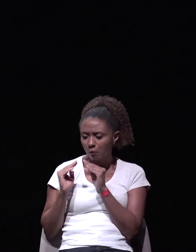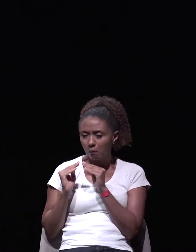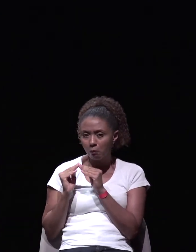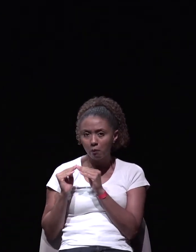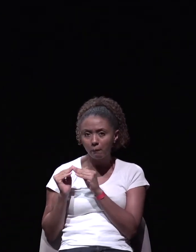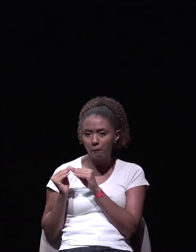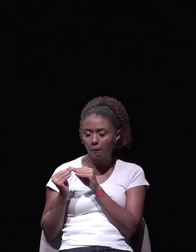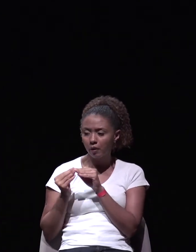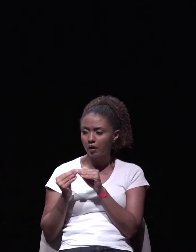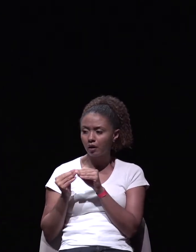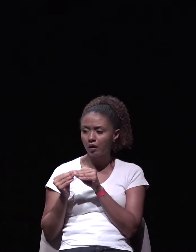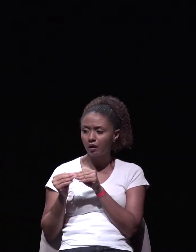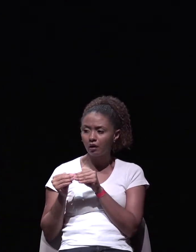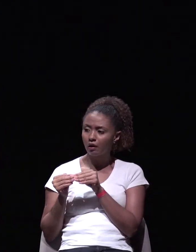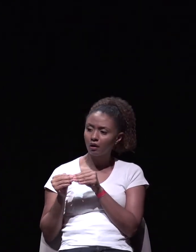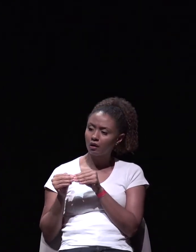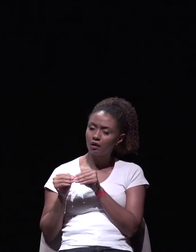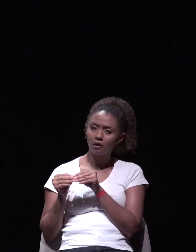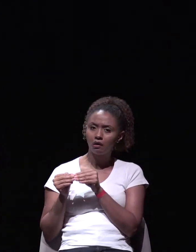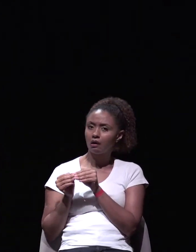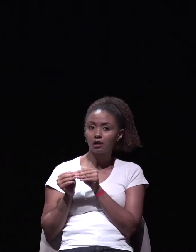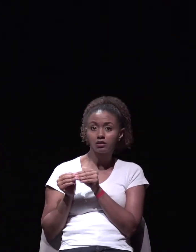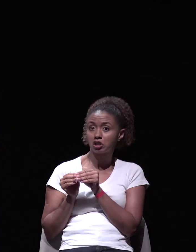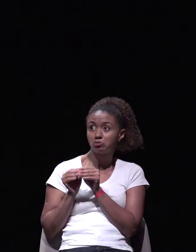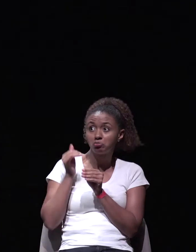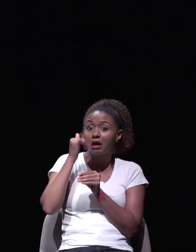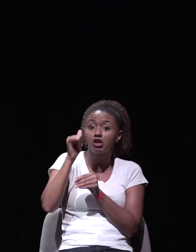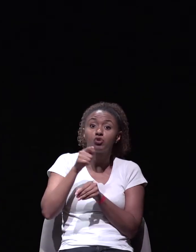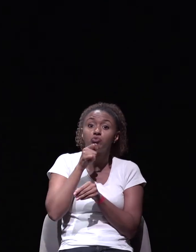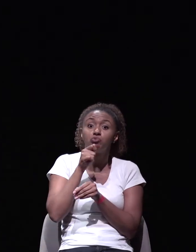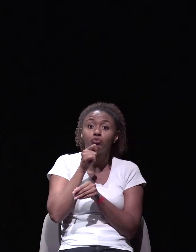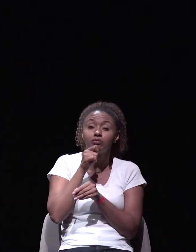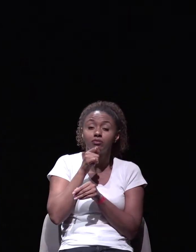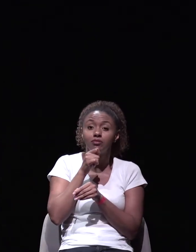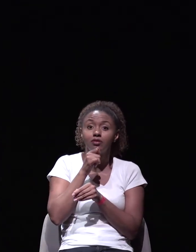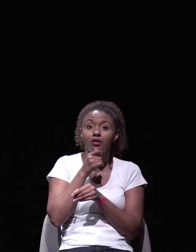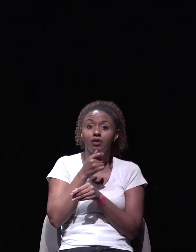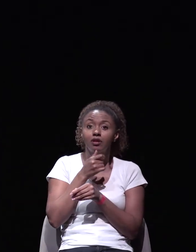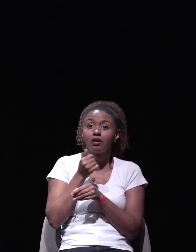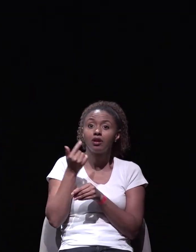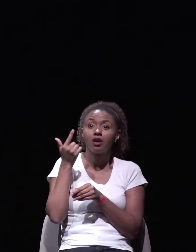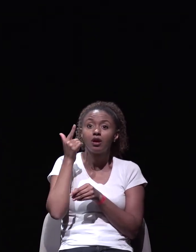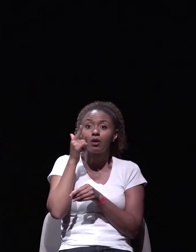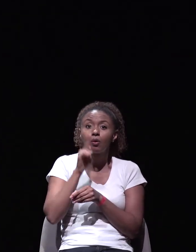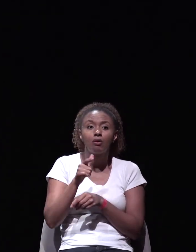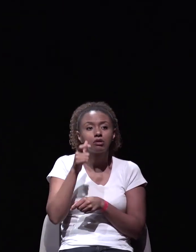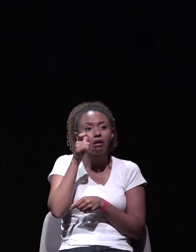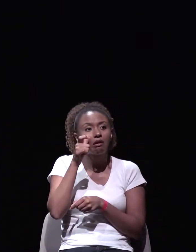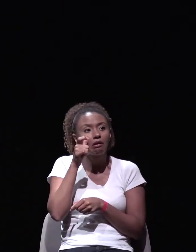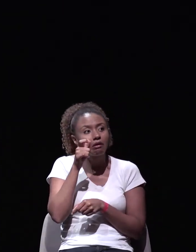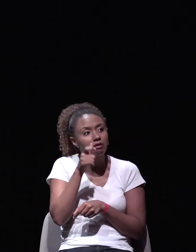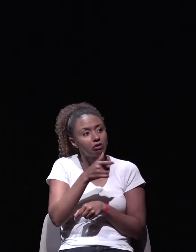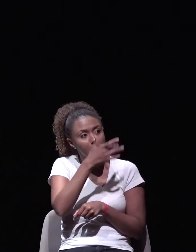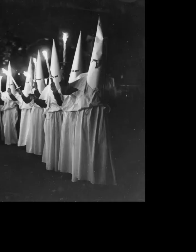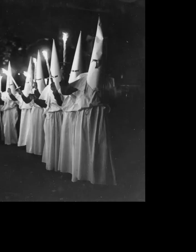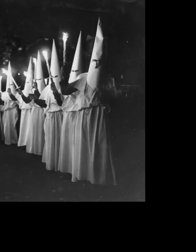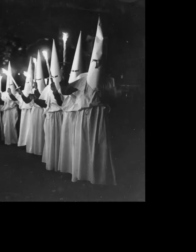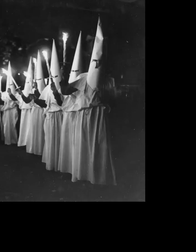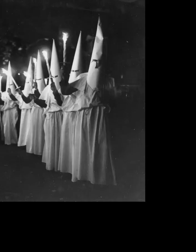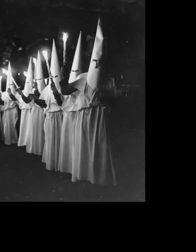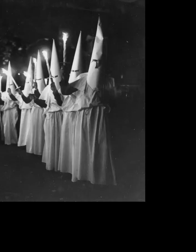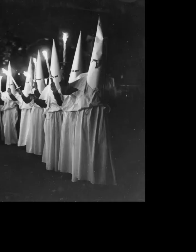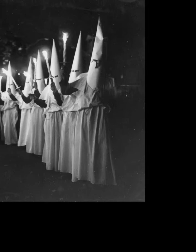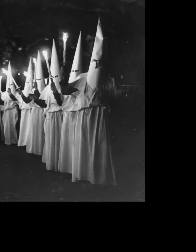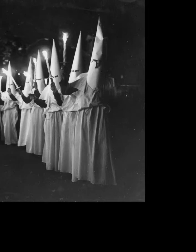talvez em dado momento até sem energia elétrica, e assistir à procissão de indivíduos portadores